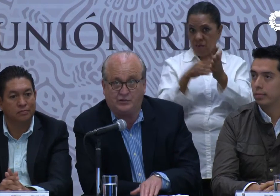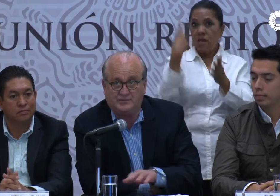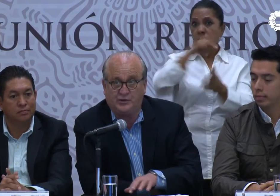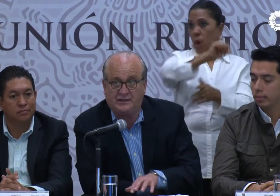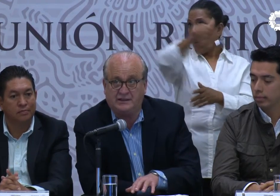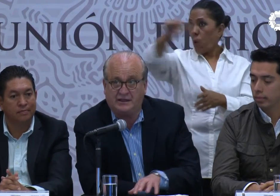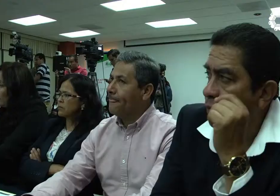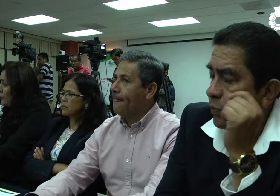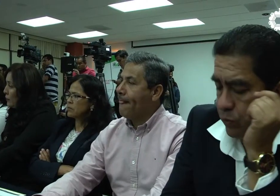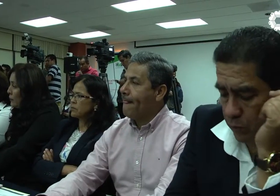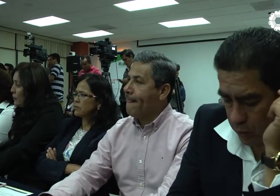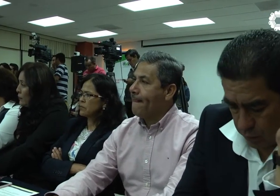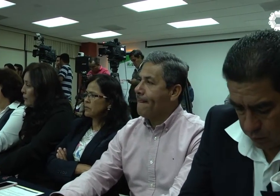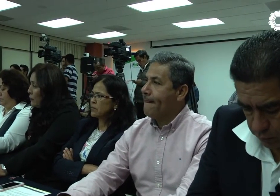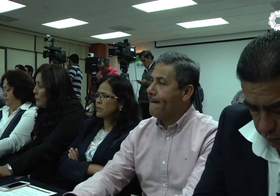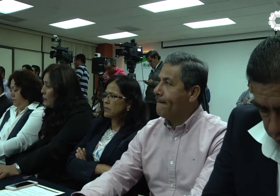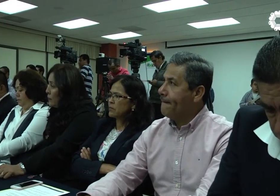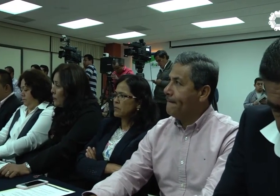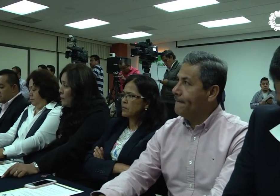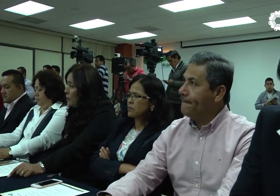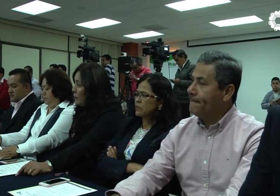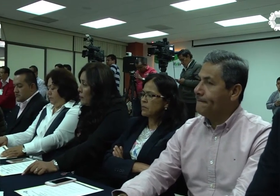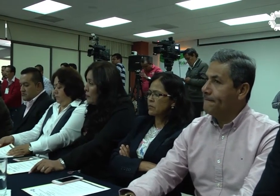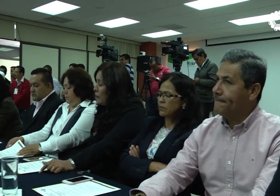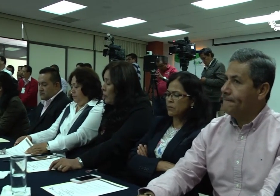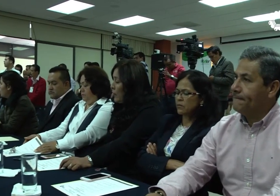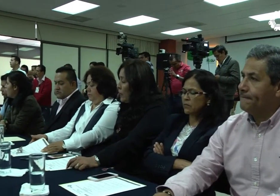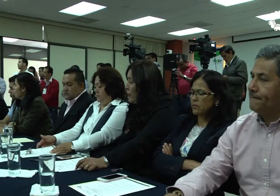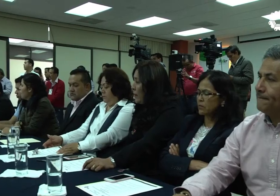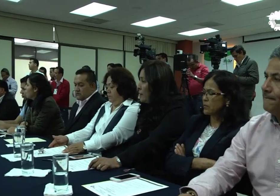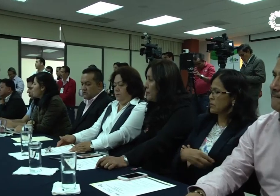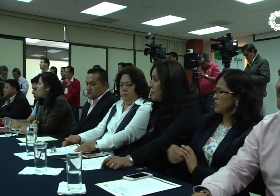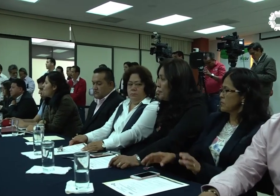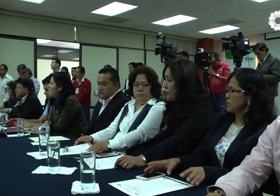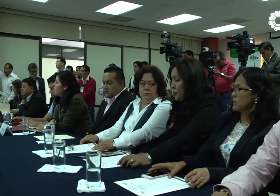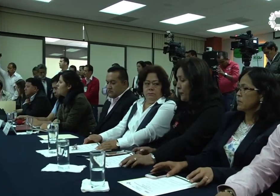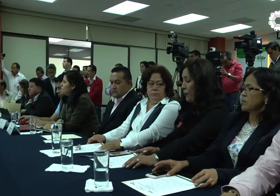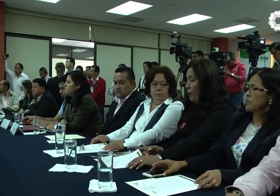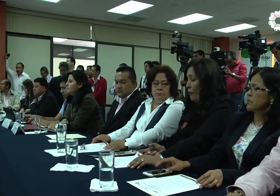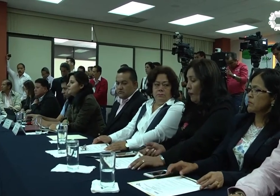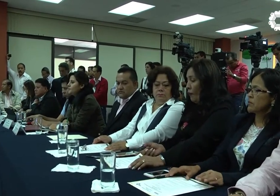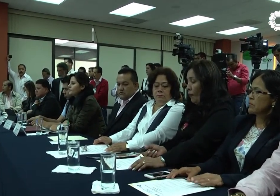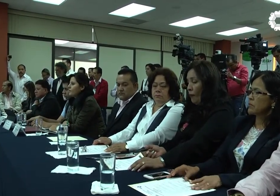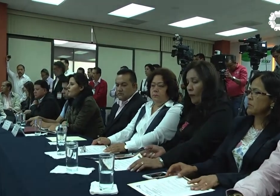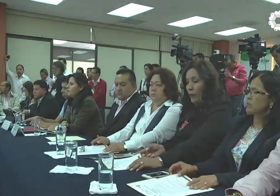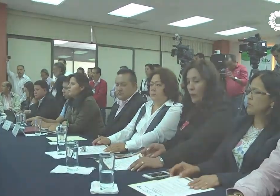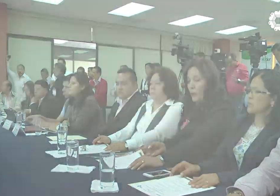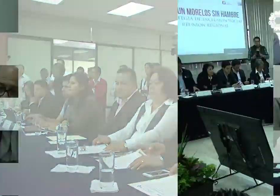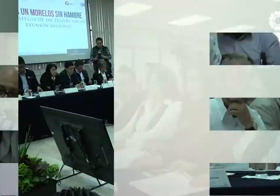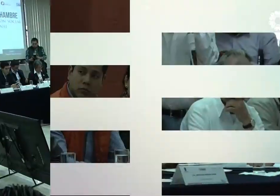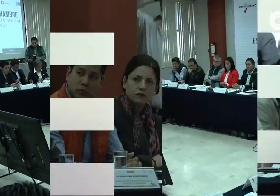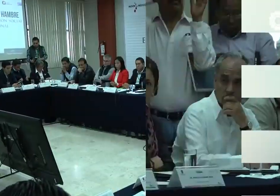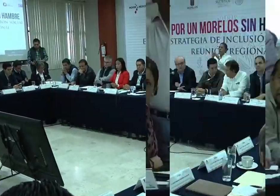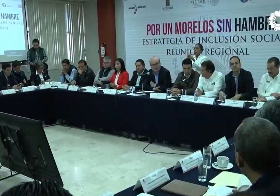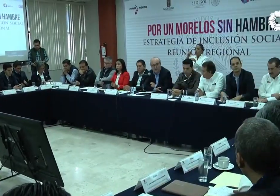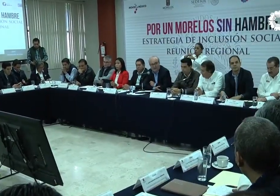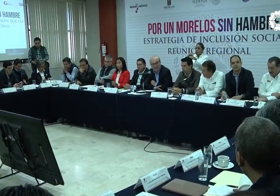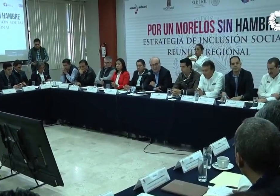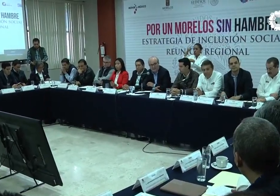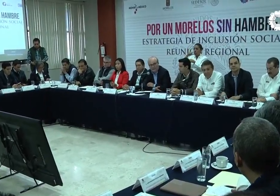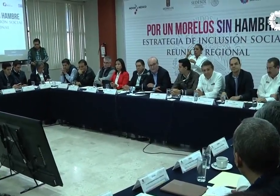familia, todas pueden tener de aquí a julio, todas pueden estar incorporadas al seguro de vida al que tienen derecho como jefas de